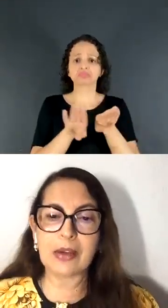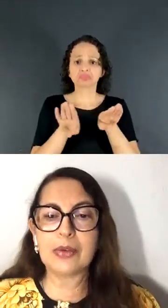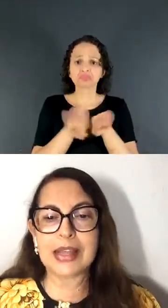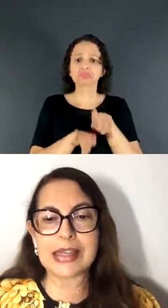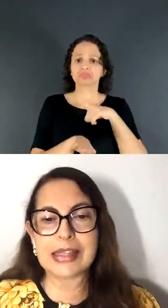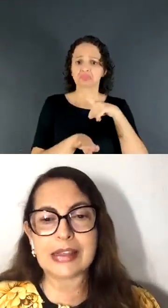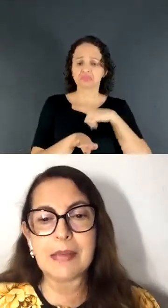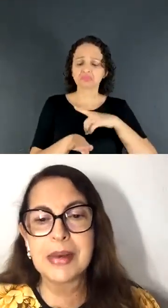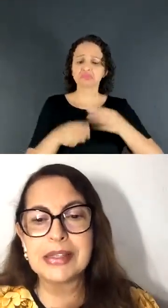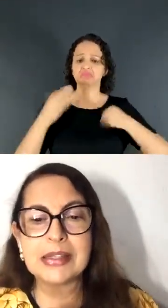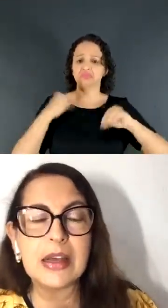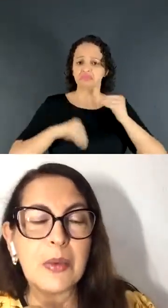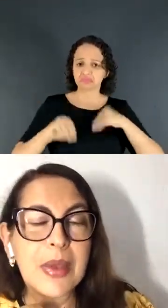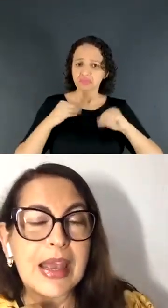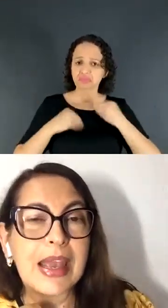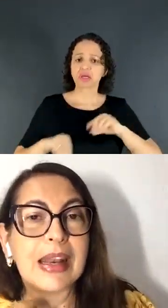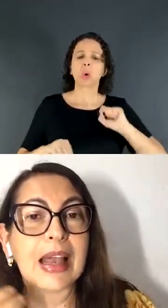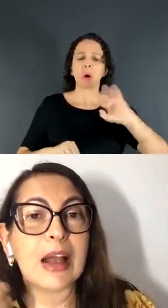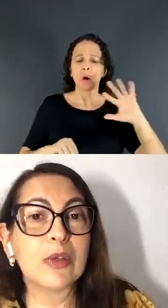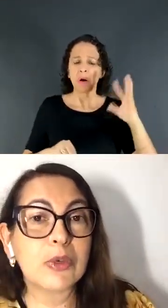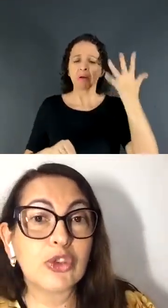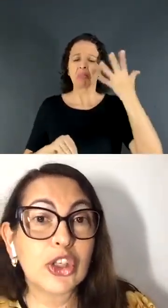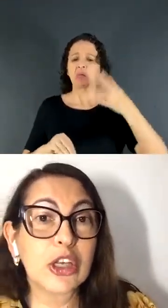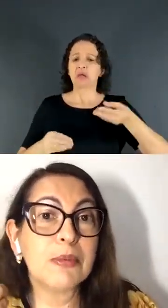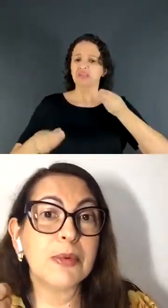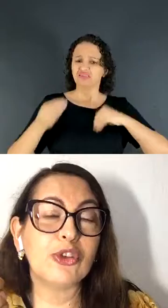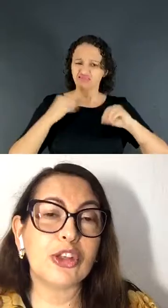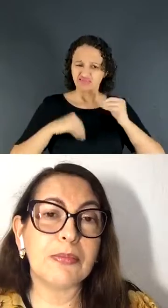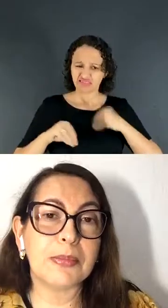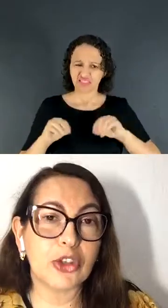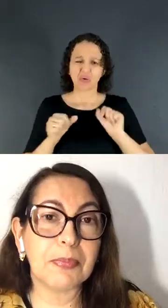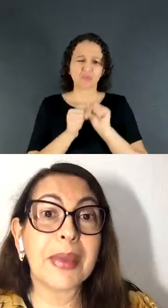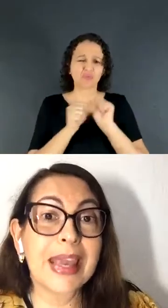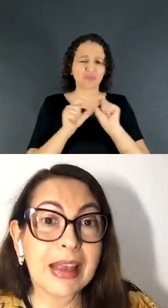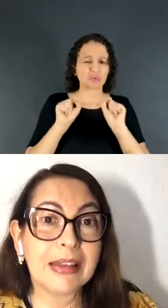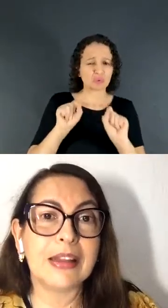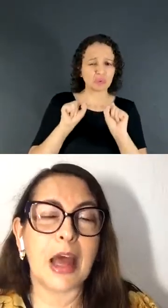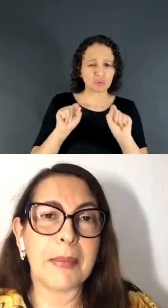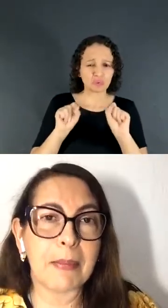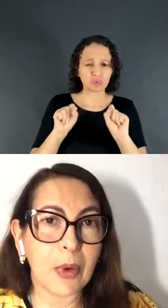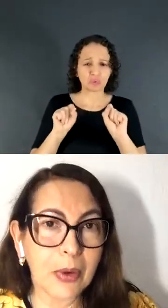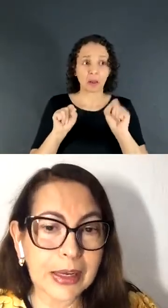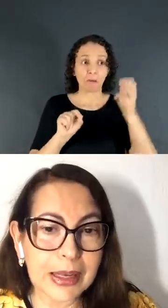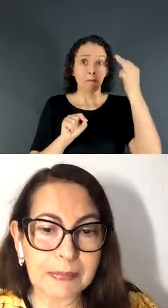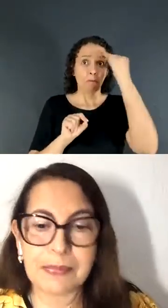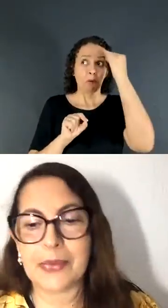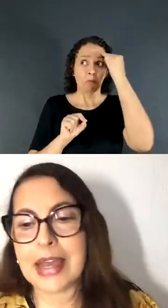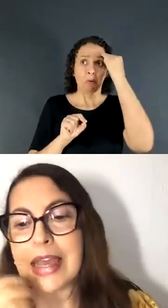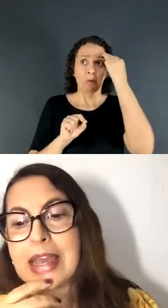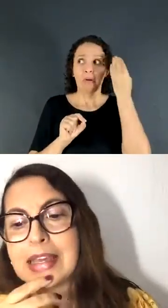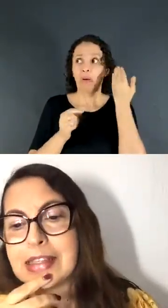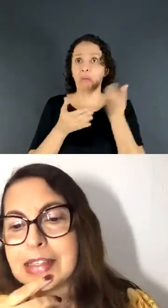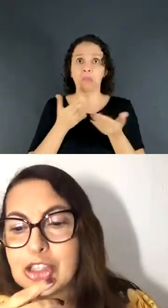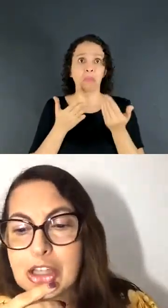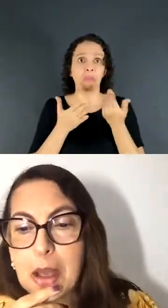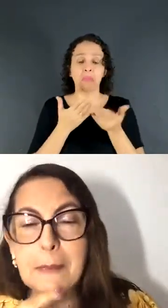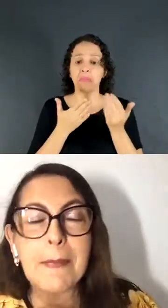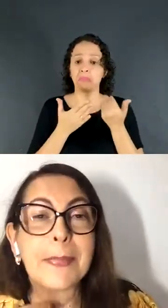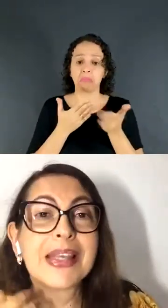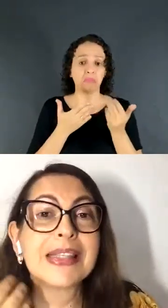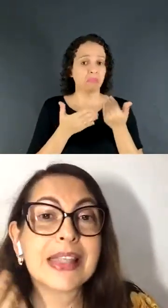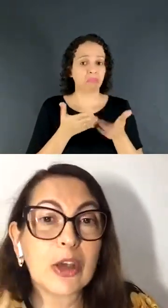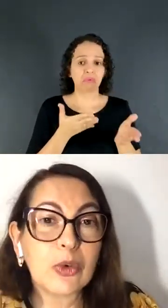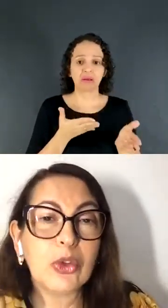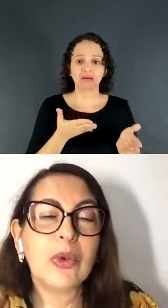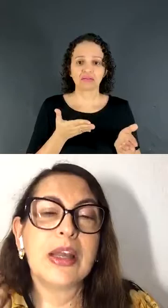o que que acontece? A depressão, ela causa um tipo de perda da memória, né? Que se chama